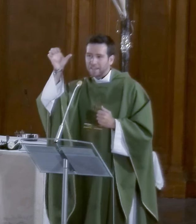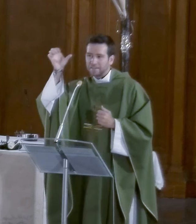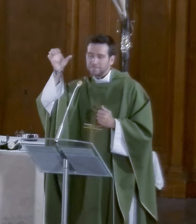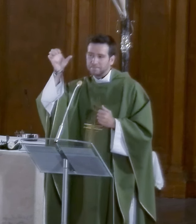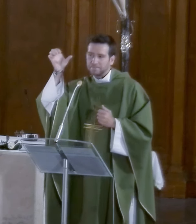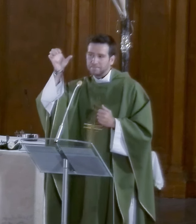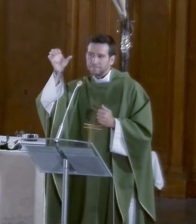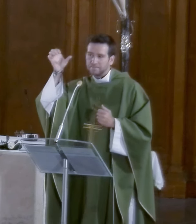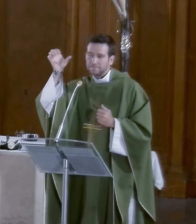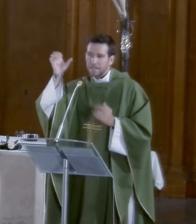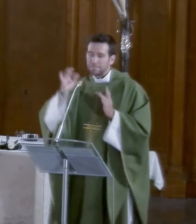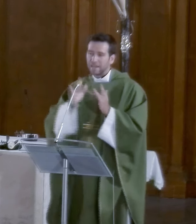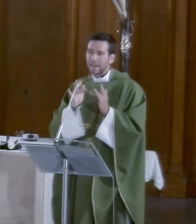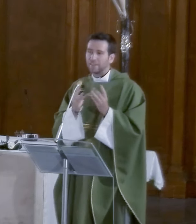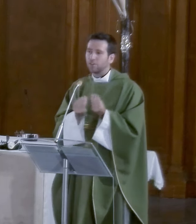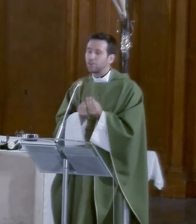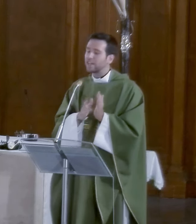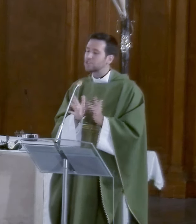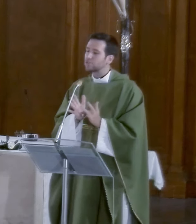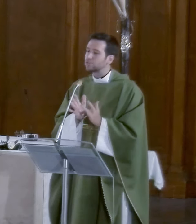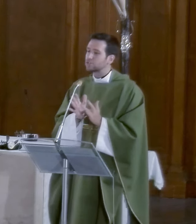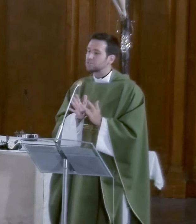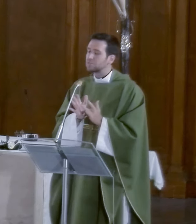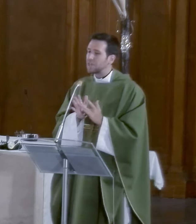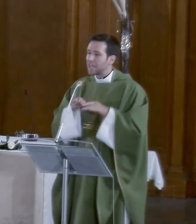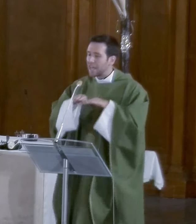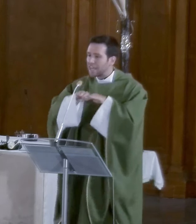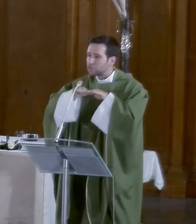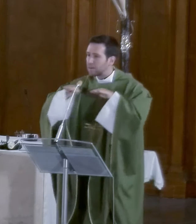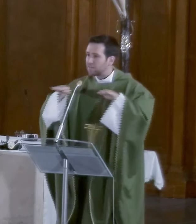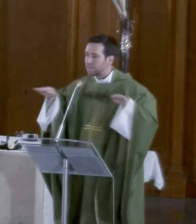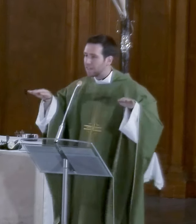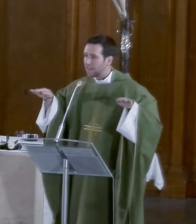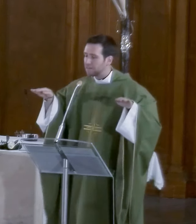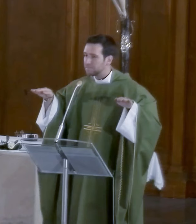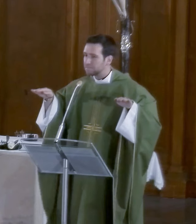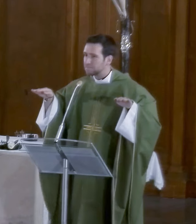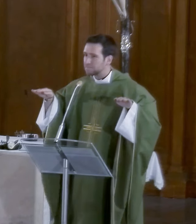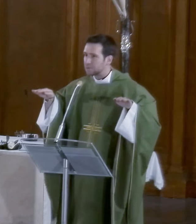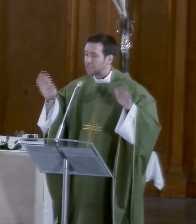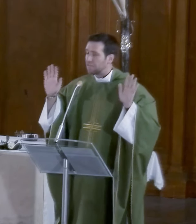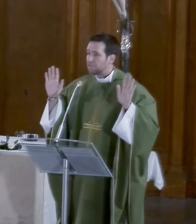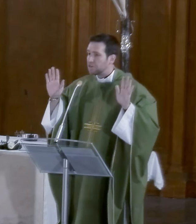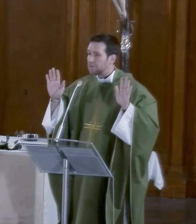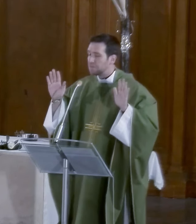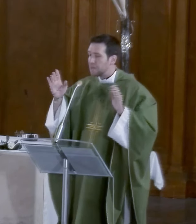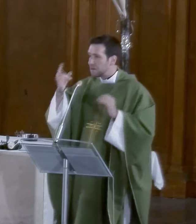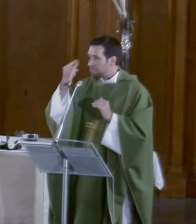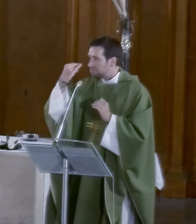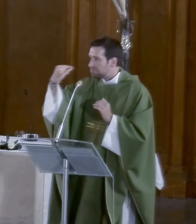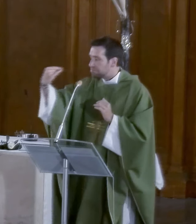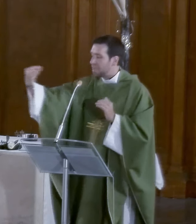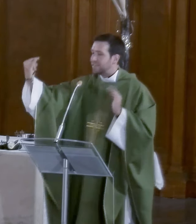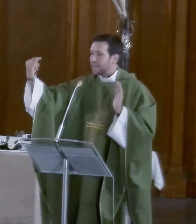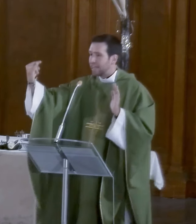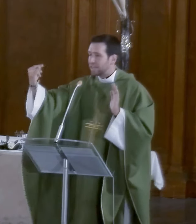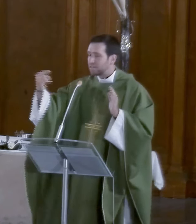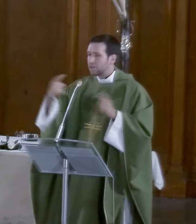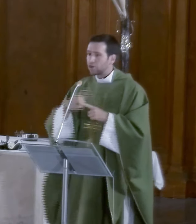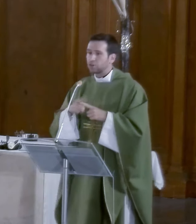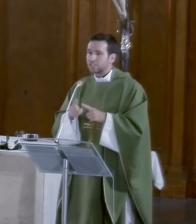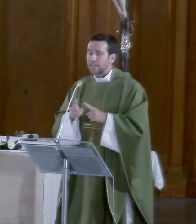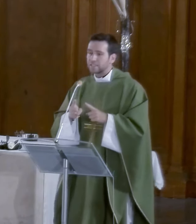fe, mi relación con Jesús es superficial, porque en el fondo me